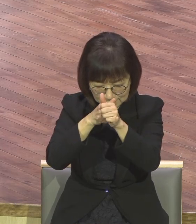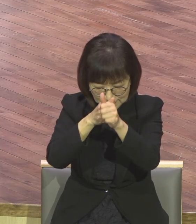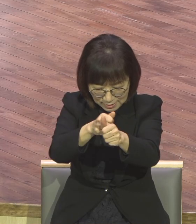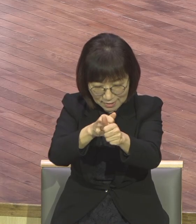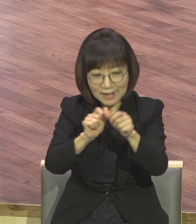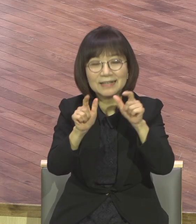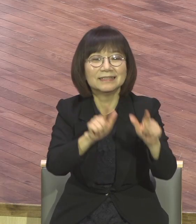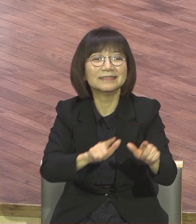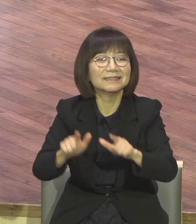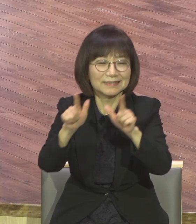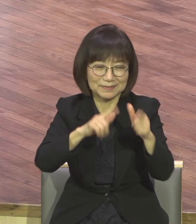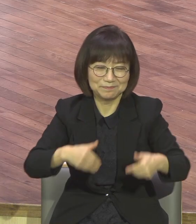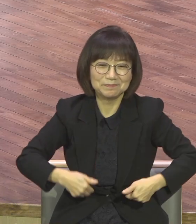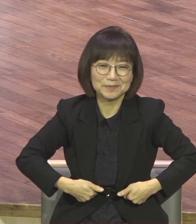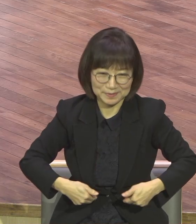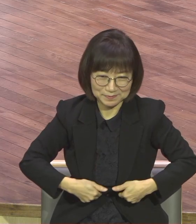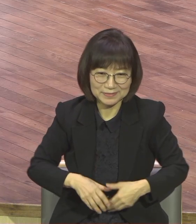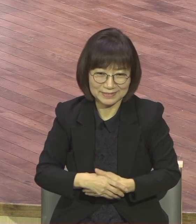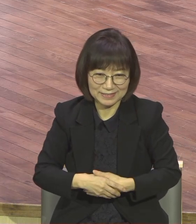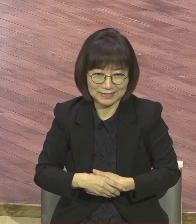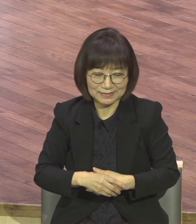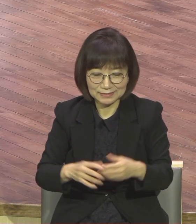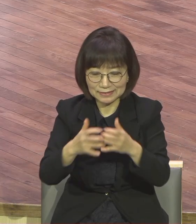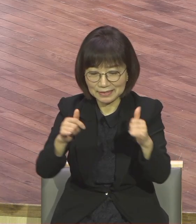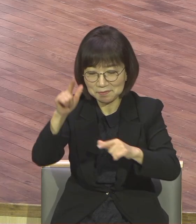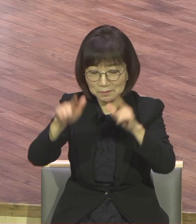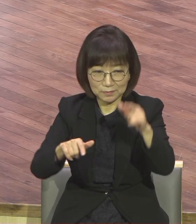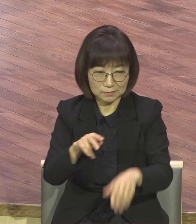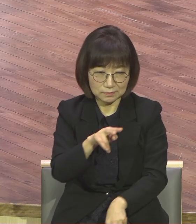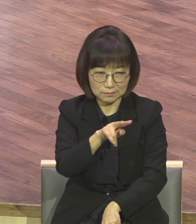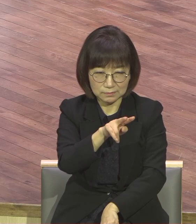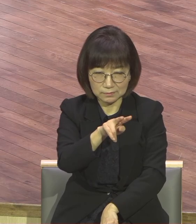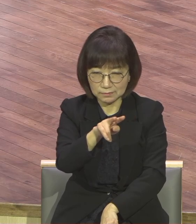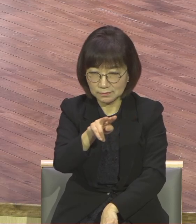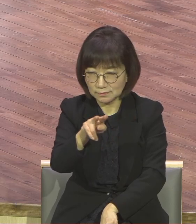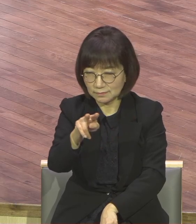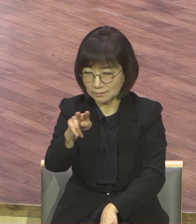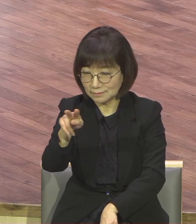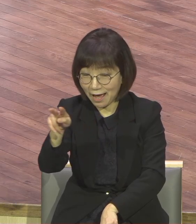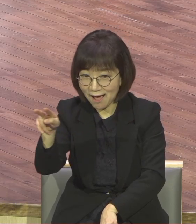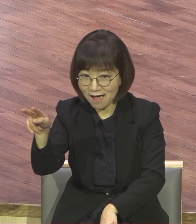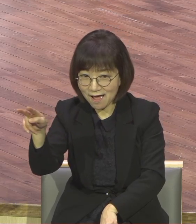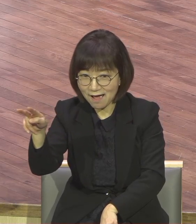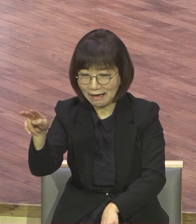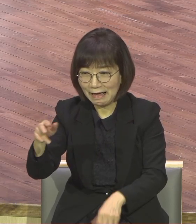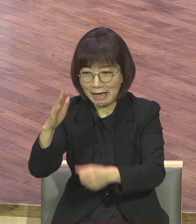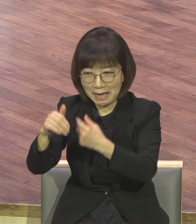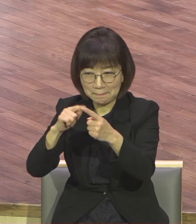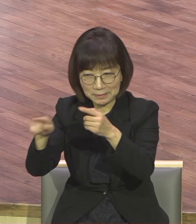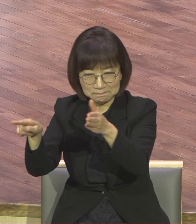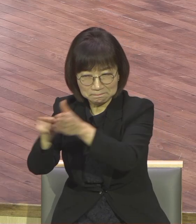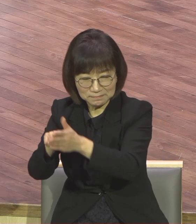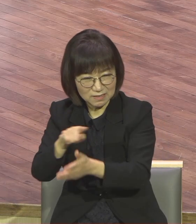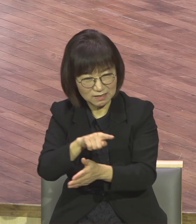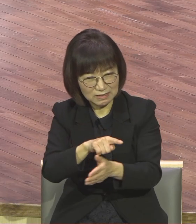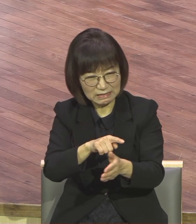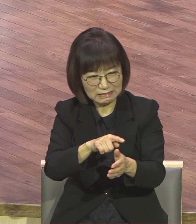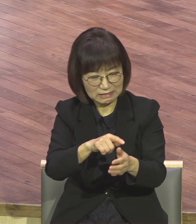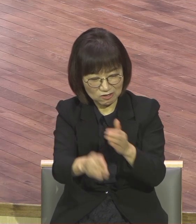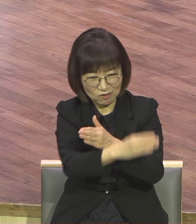이건요 삶 속의 내용을 보면 천장지차로 다릅니다. 완전히 다릅니다. 영계 모든